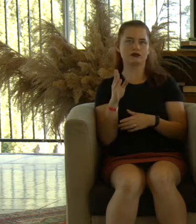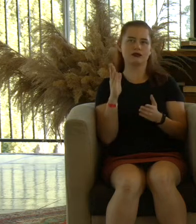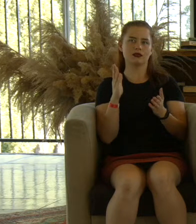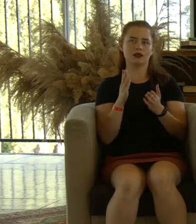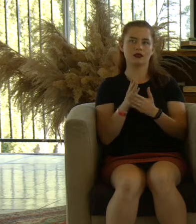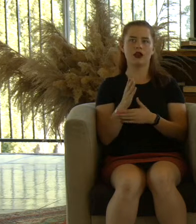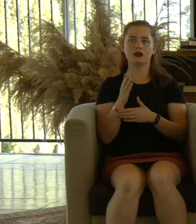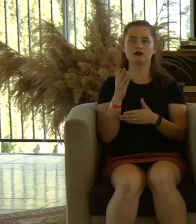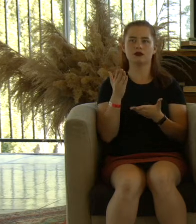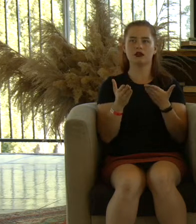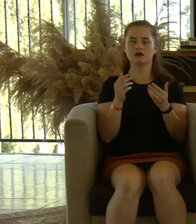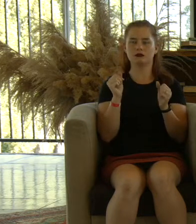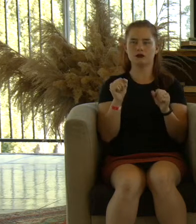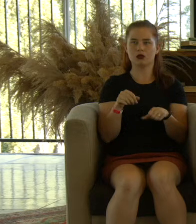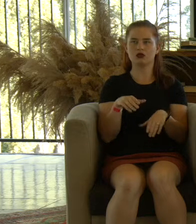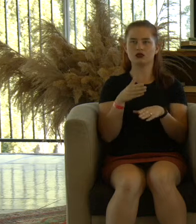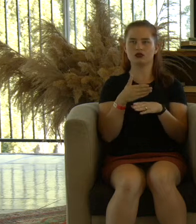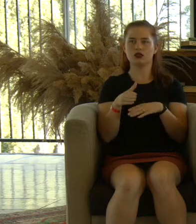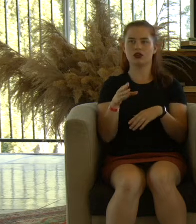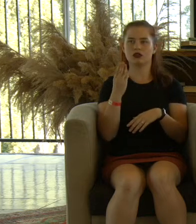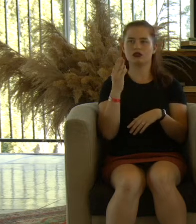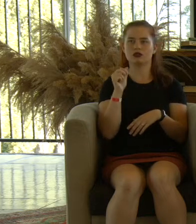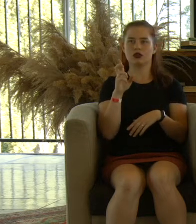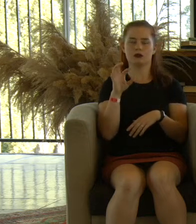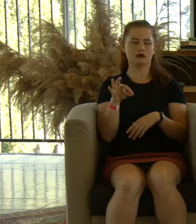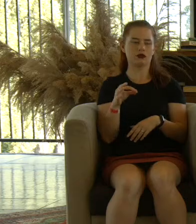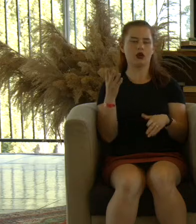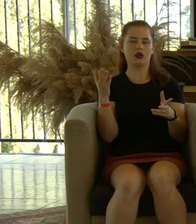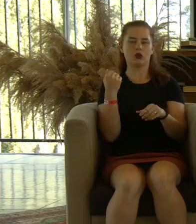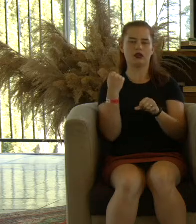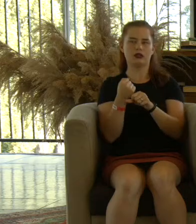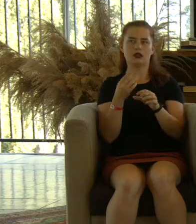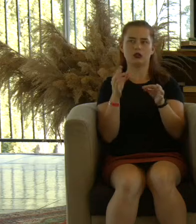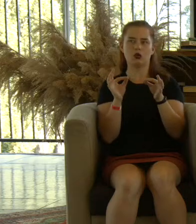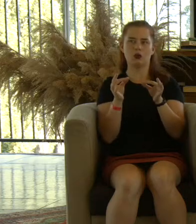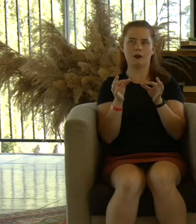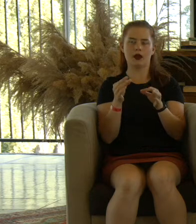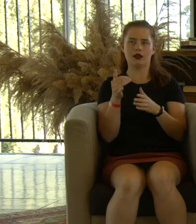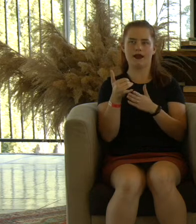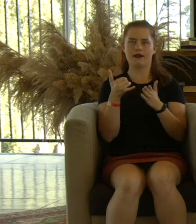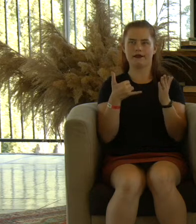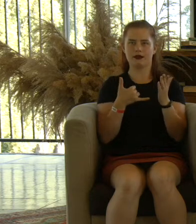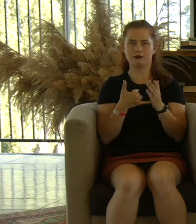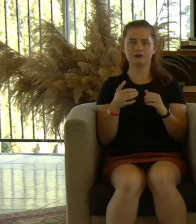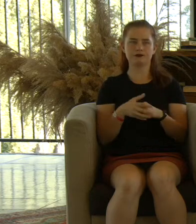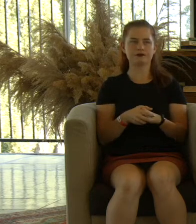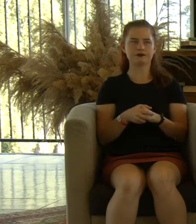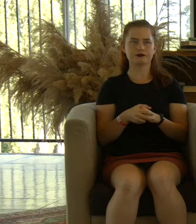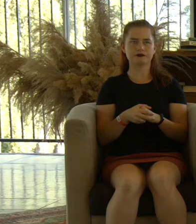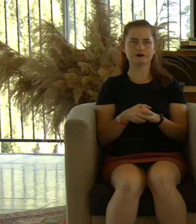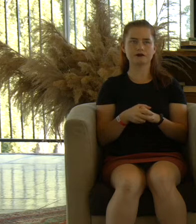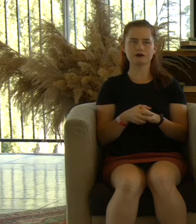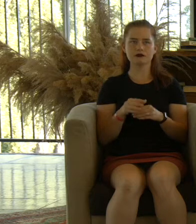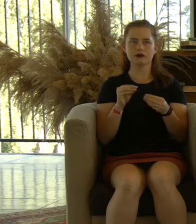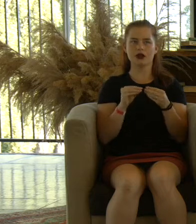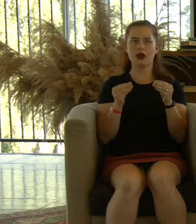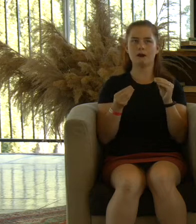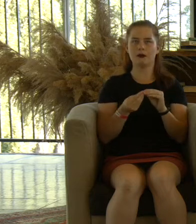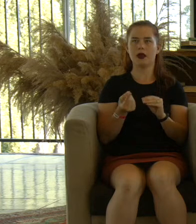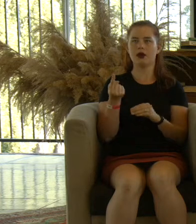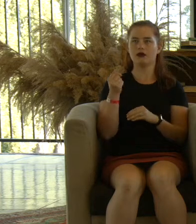есть, наверное, можно отнести часть Шаба к этому направлению, которые делают абсолютно нормальное вино, и они умеют делать вино. Проблема в